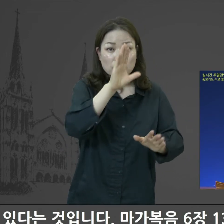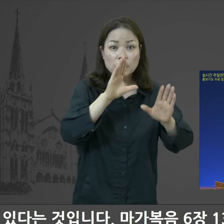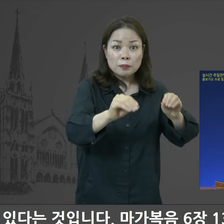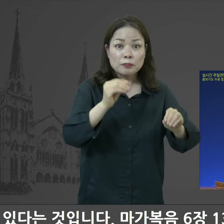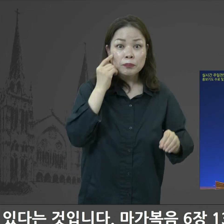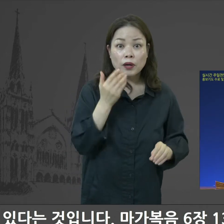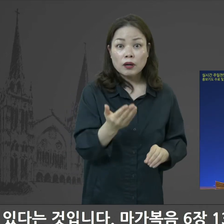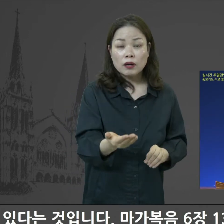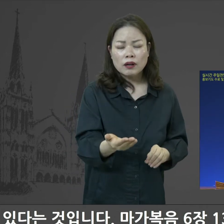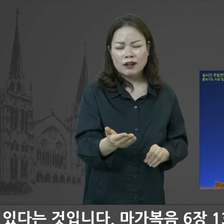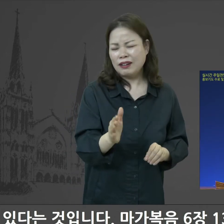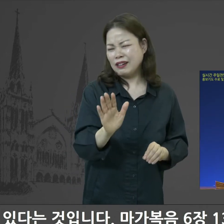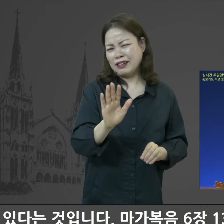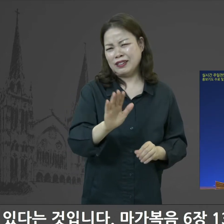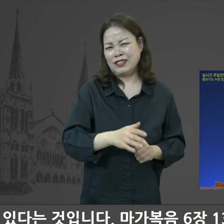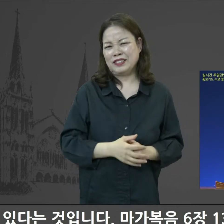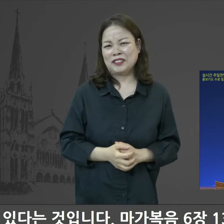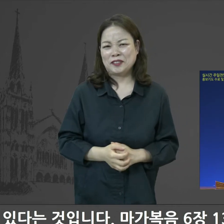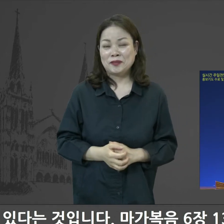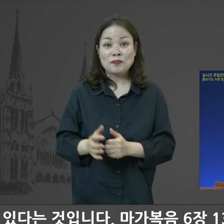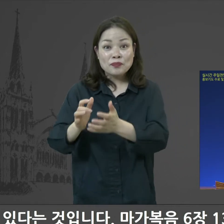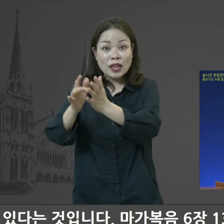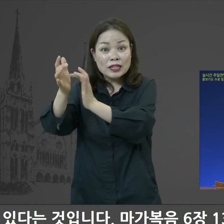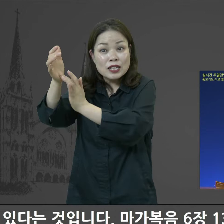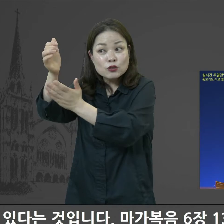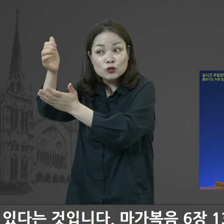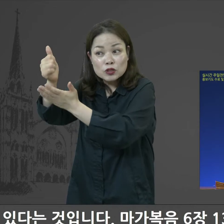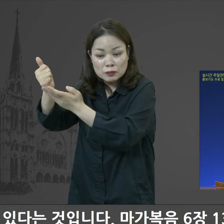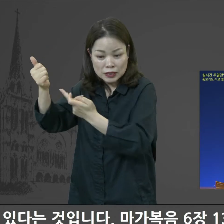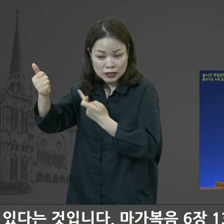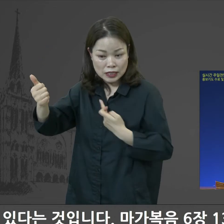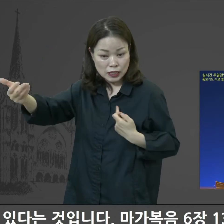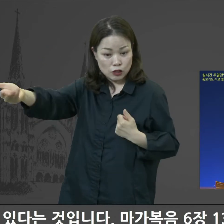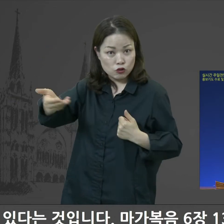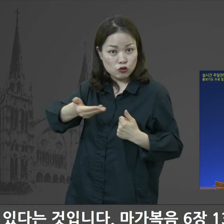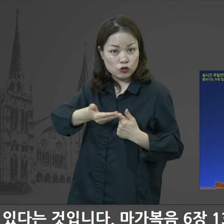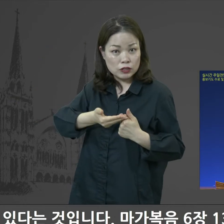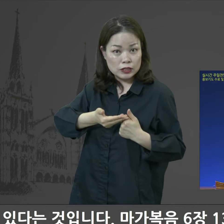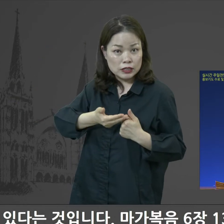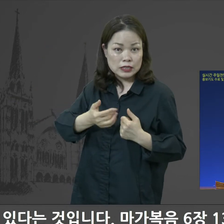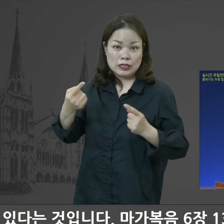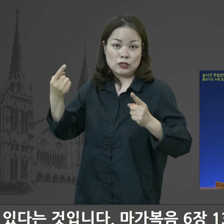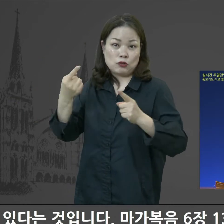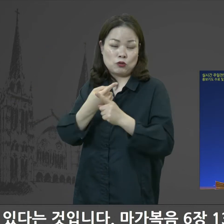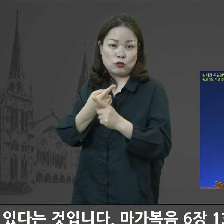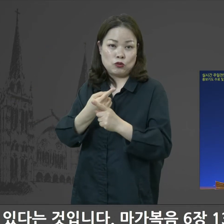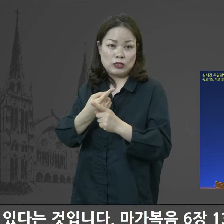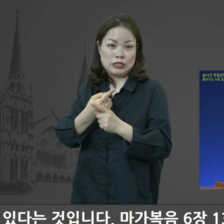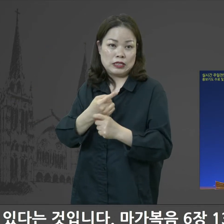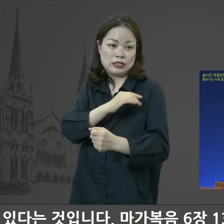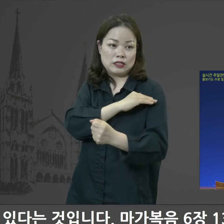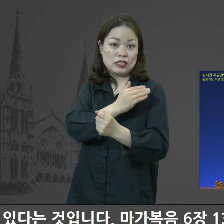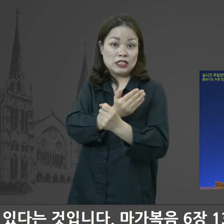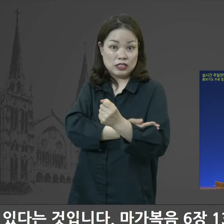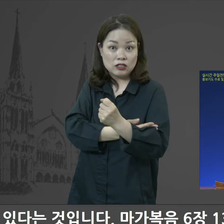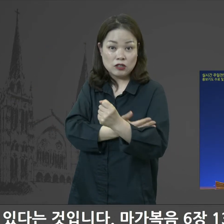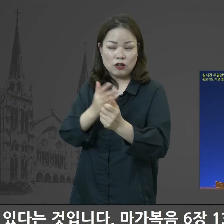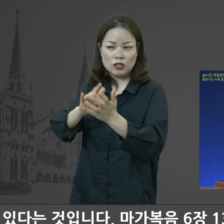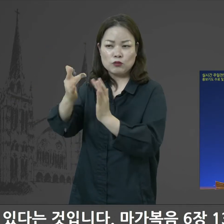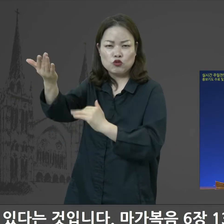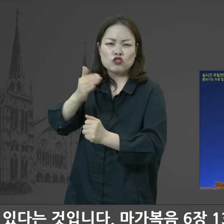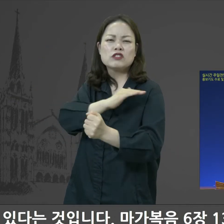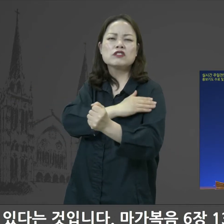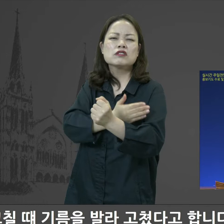나았을까요? 아니겠죠. 예수님이 제자들에게 주신 신유의 은사, 신유의 능력 때문에 병이